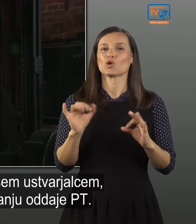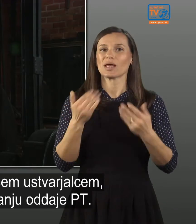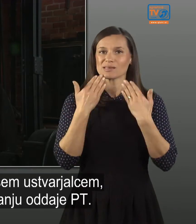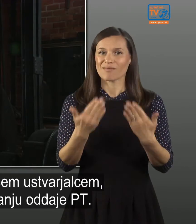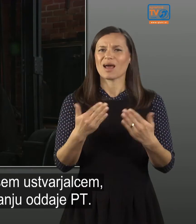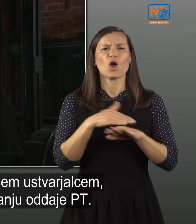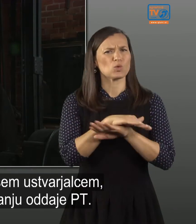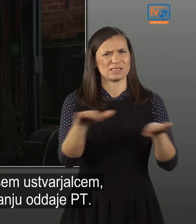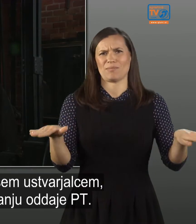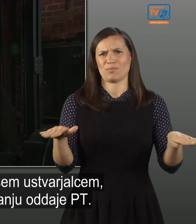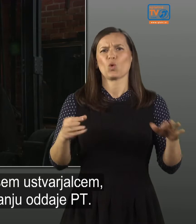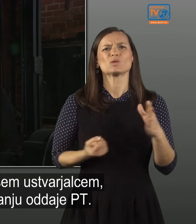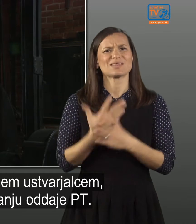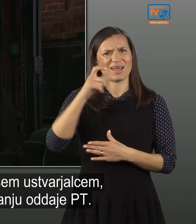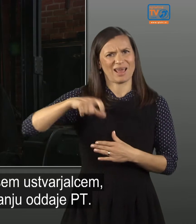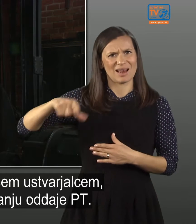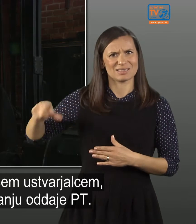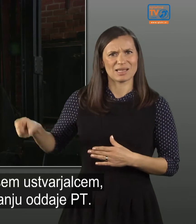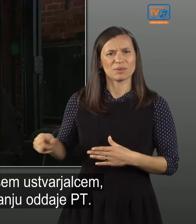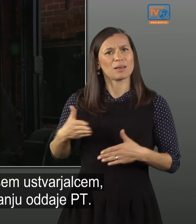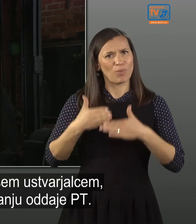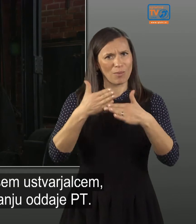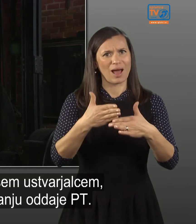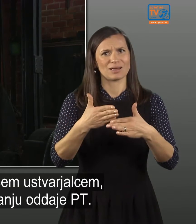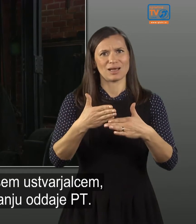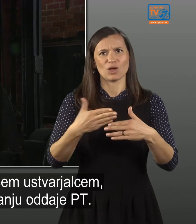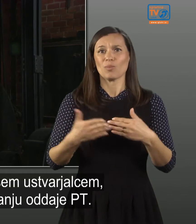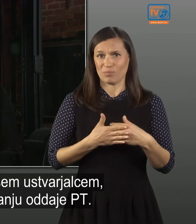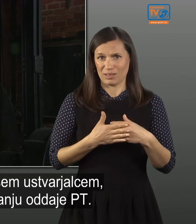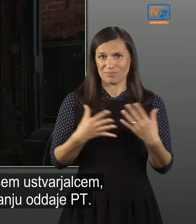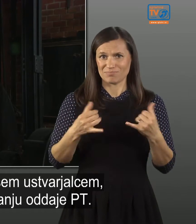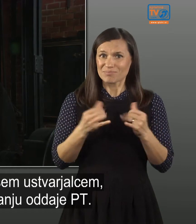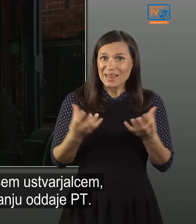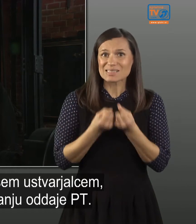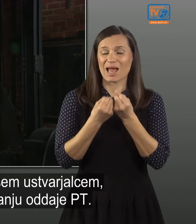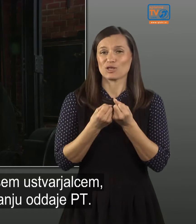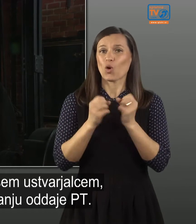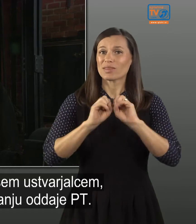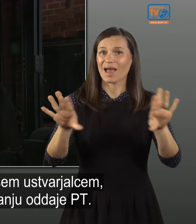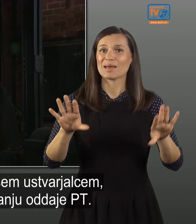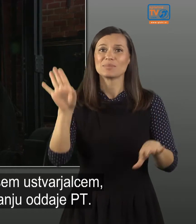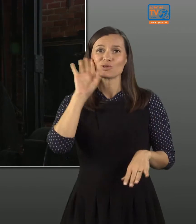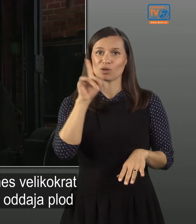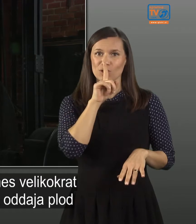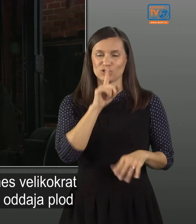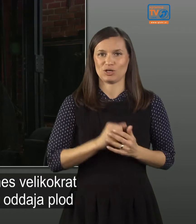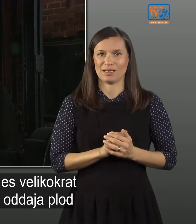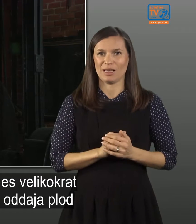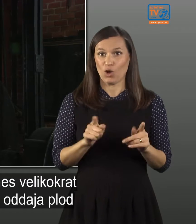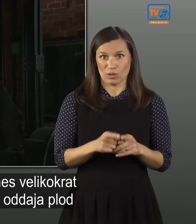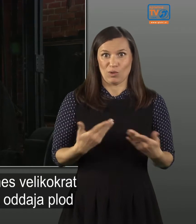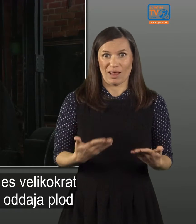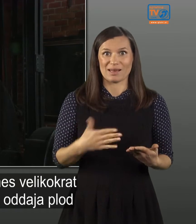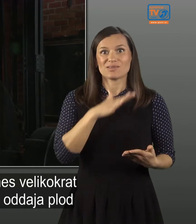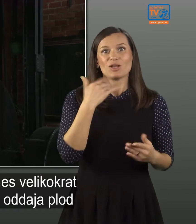Vsekakor gre zahvala vsem ustvarjalcem, ki pomagajo pri nastajanju oddaje Prisluhnimo tišini, ker tako